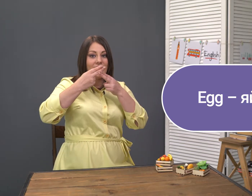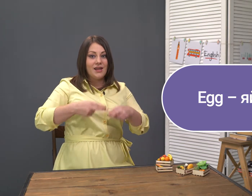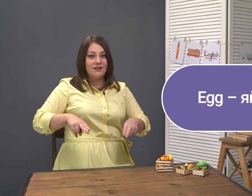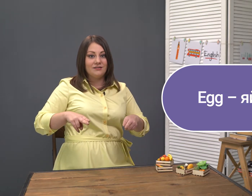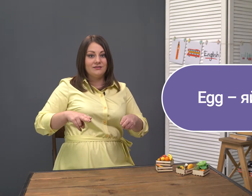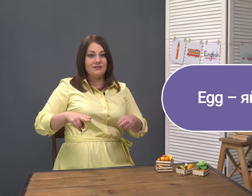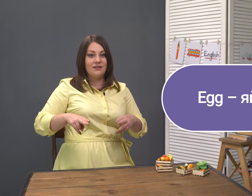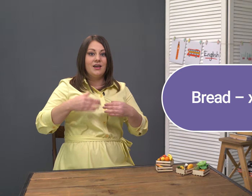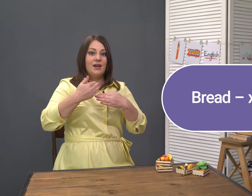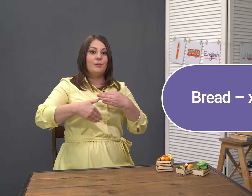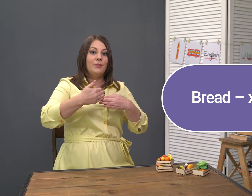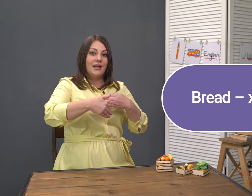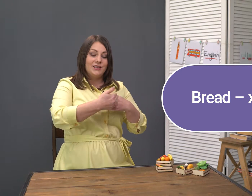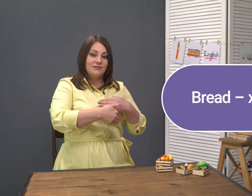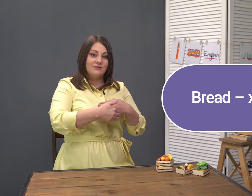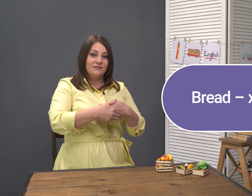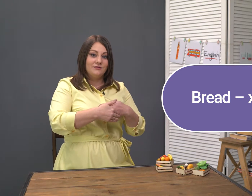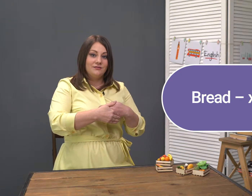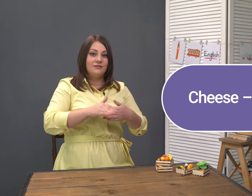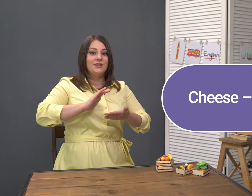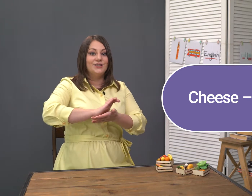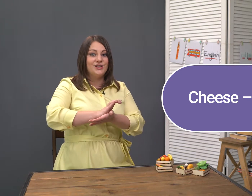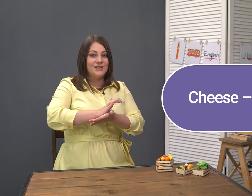Egg. Bread. Cheese.